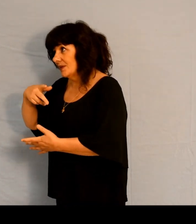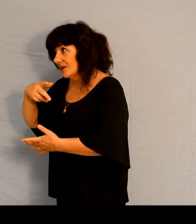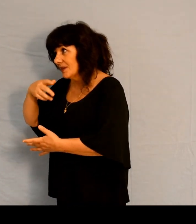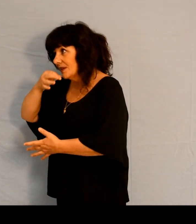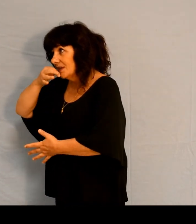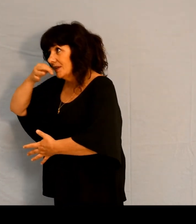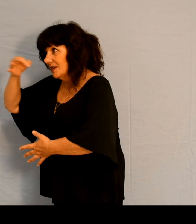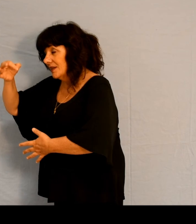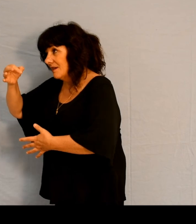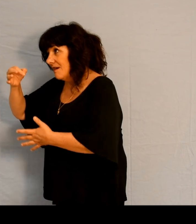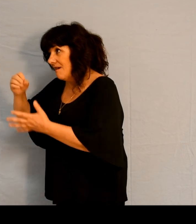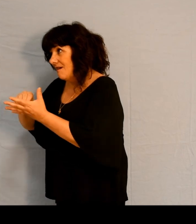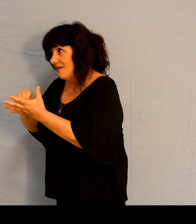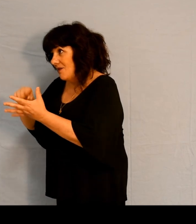Peut-être s'en trouvera-t-il seulement 20 ?